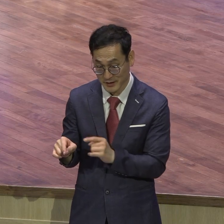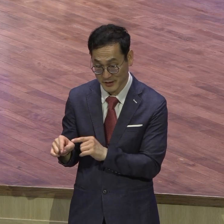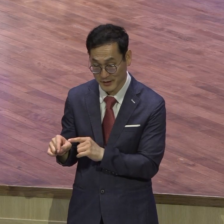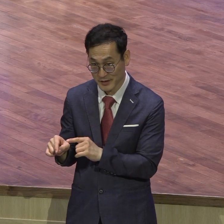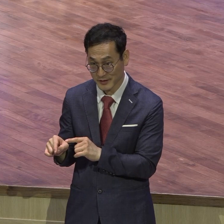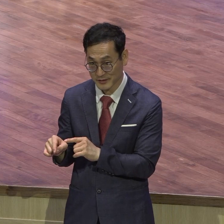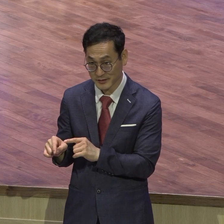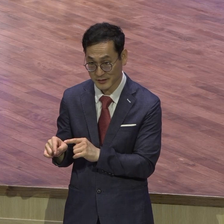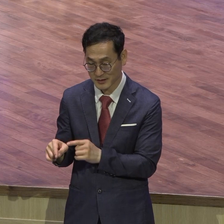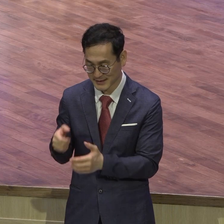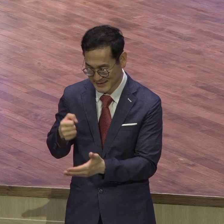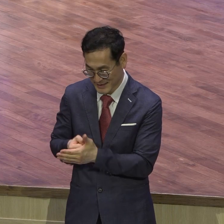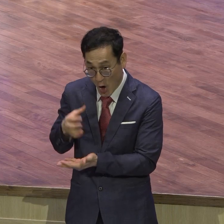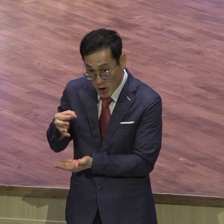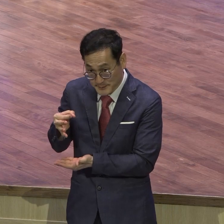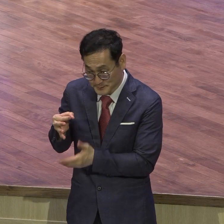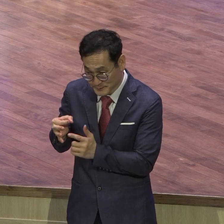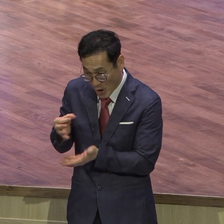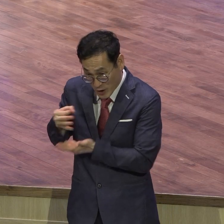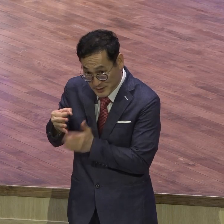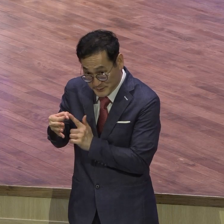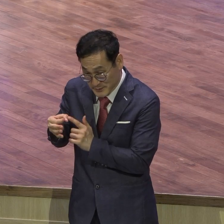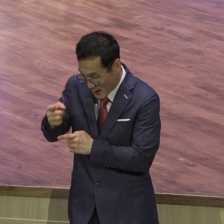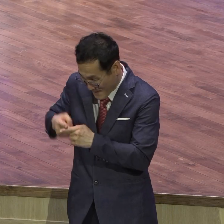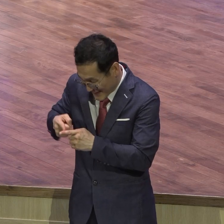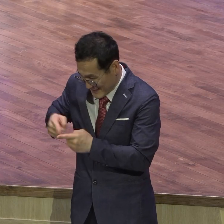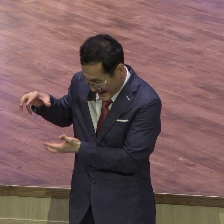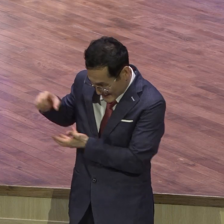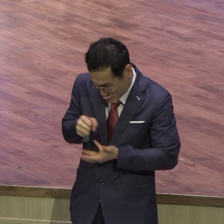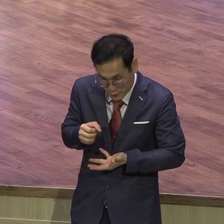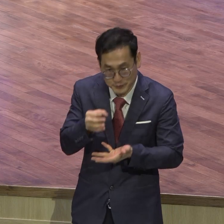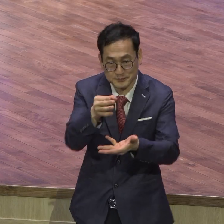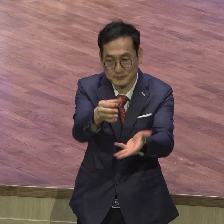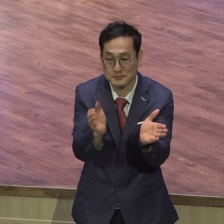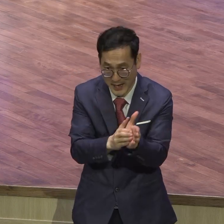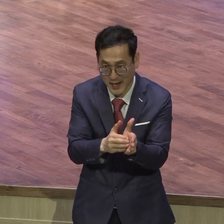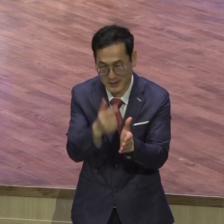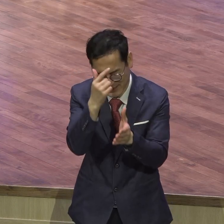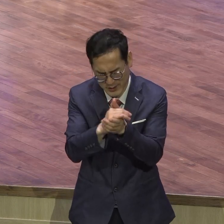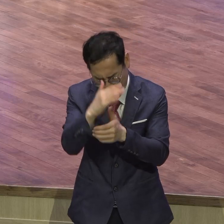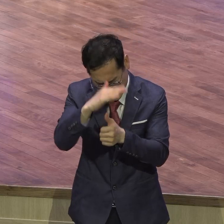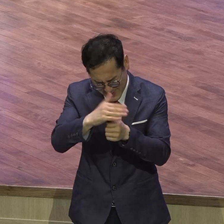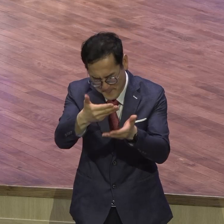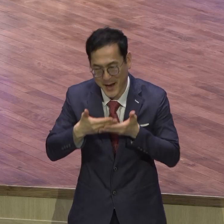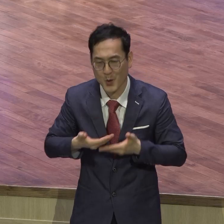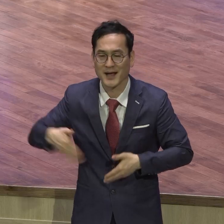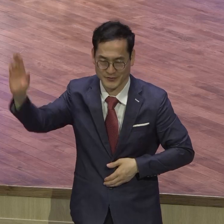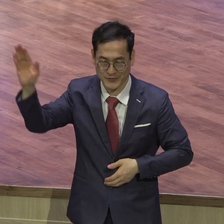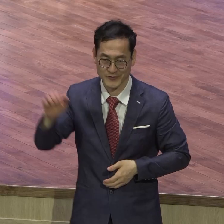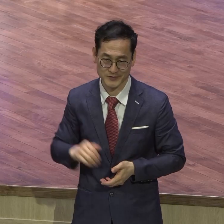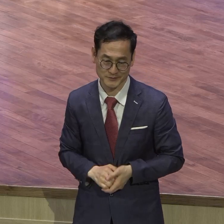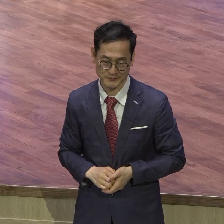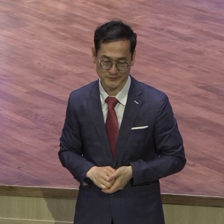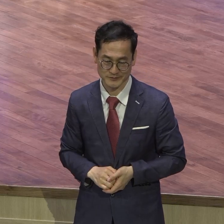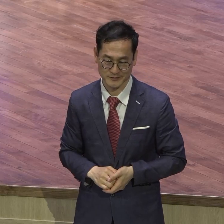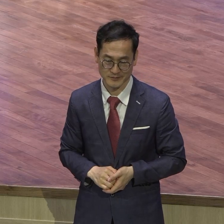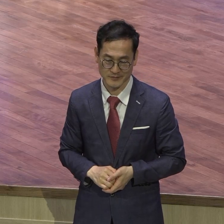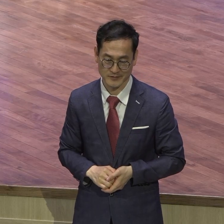들고 왔어요 반을 들고 왔어요 반을 가지고 와서 하나님 앞에 드리면서 기도 받고 갔어요 자 신혼여행